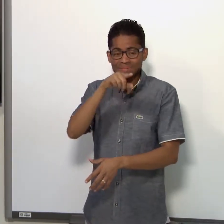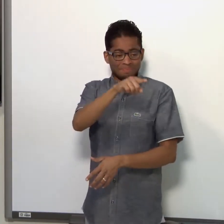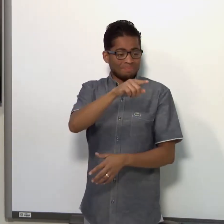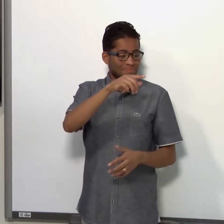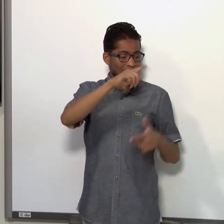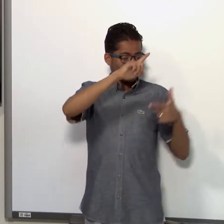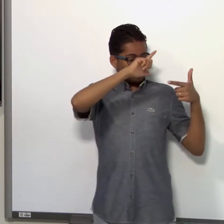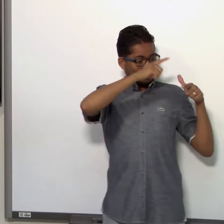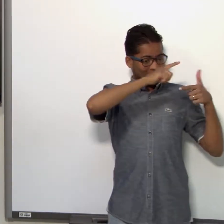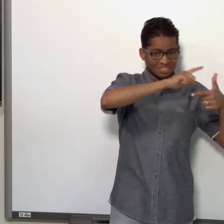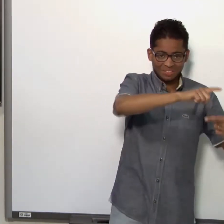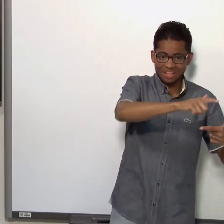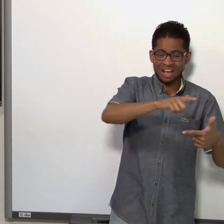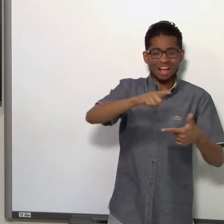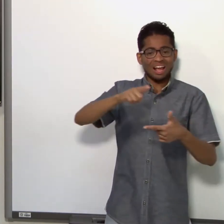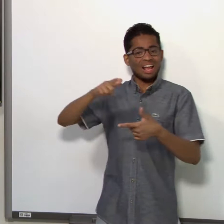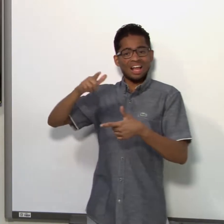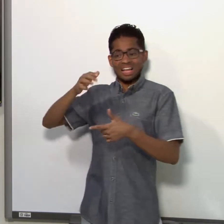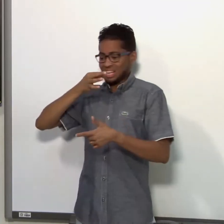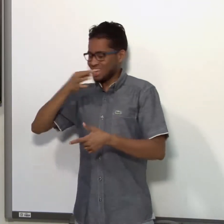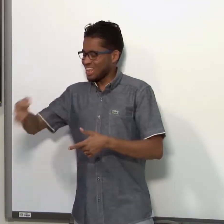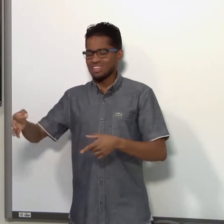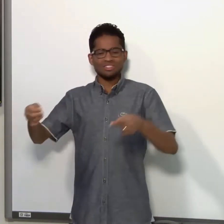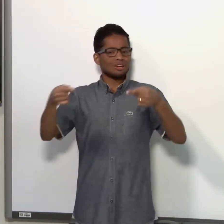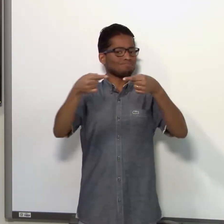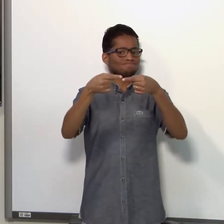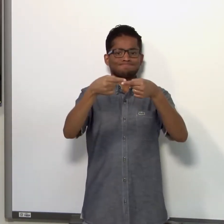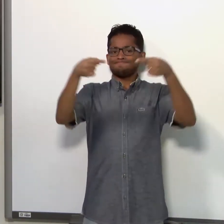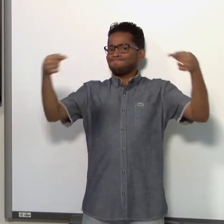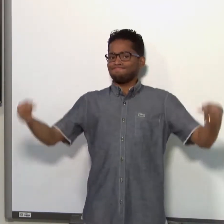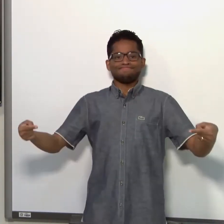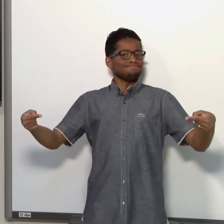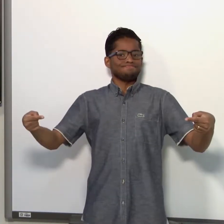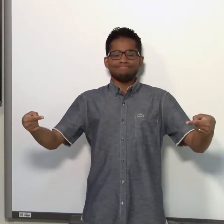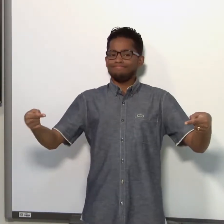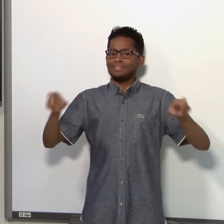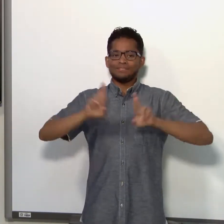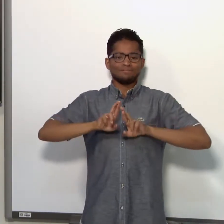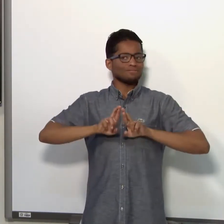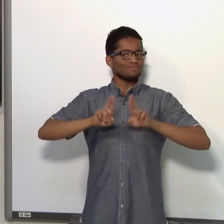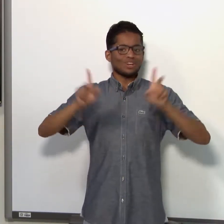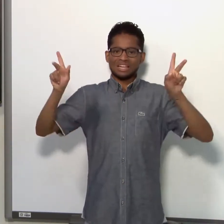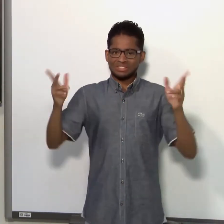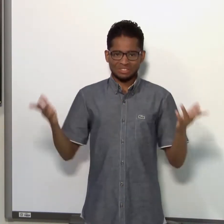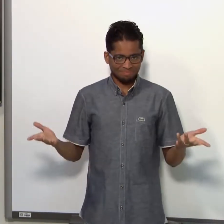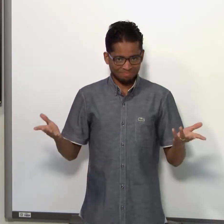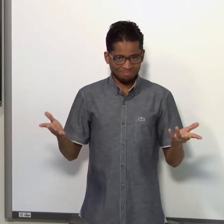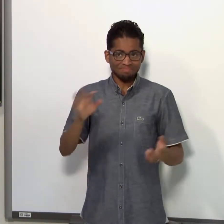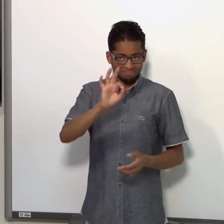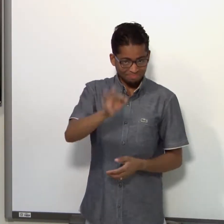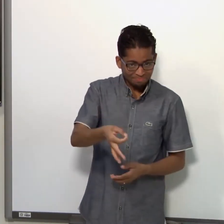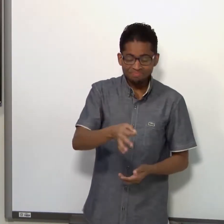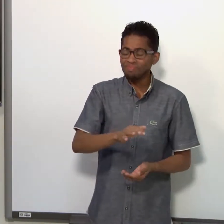da língua de sinais. Perceberam? Essas duas teorias são opostas, diferentes.